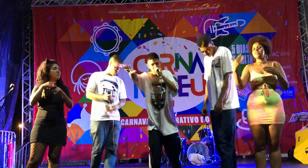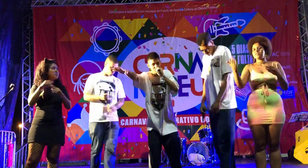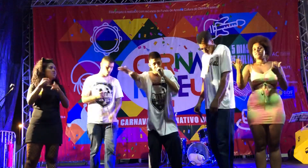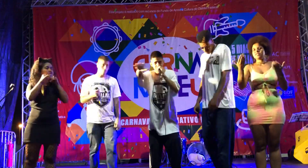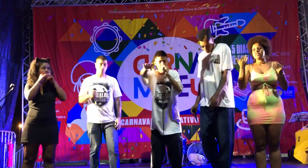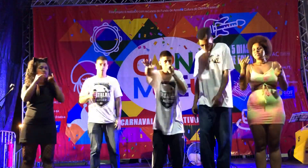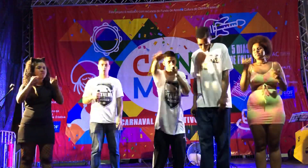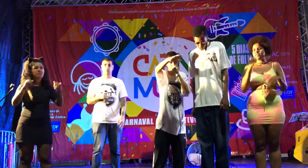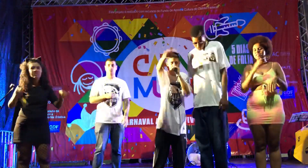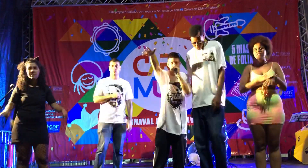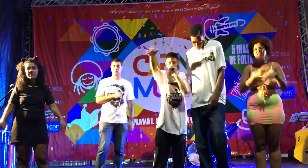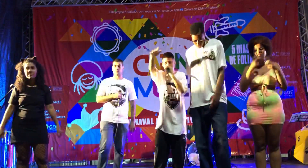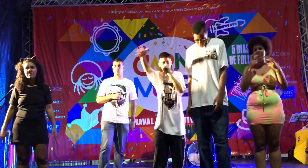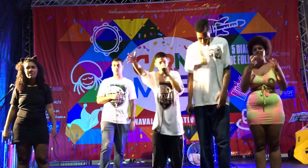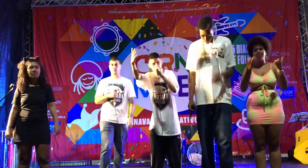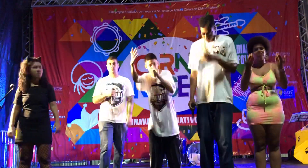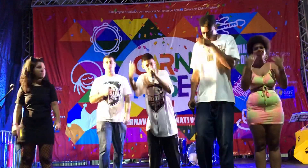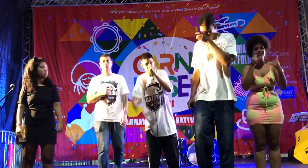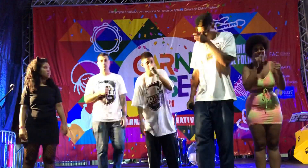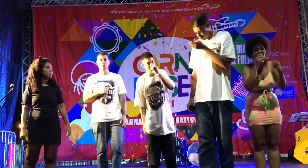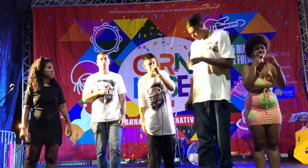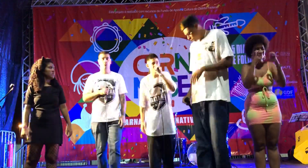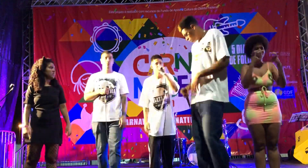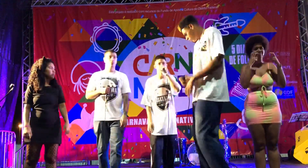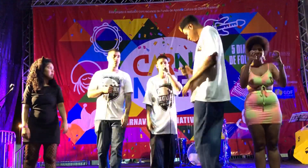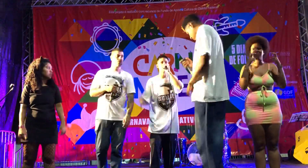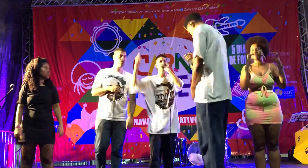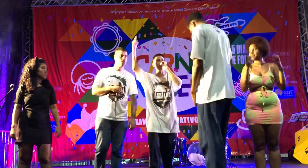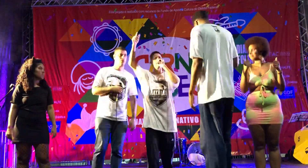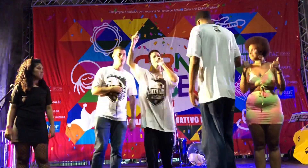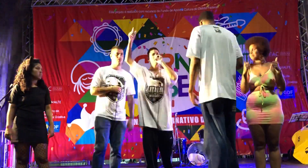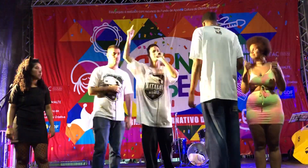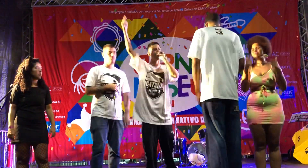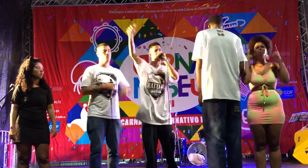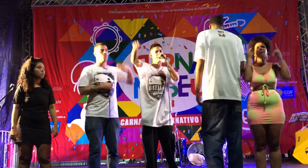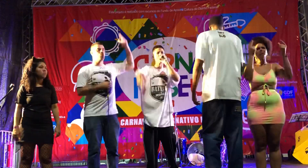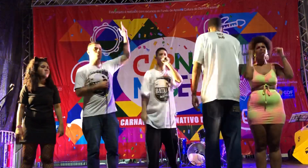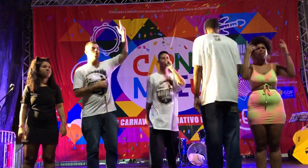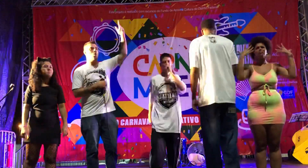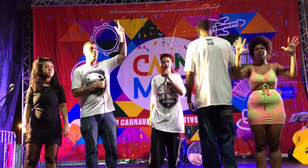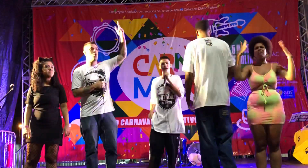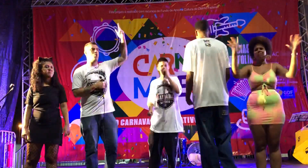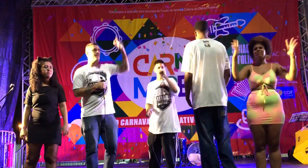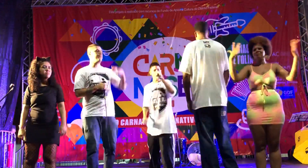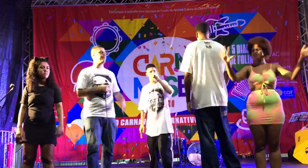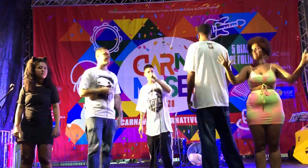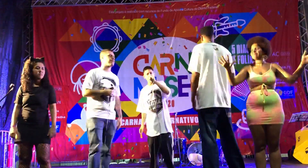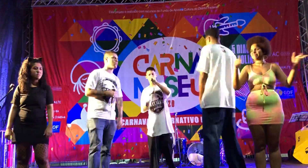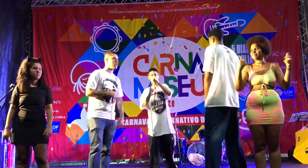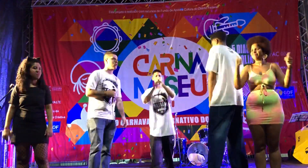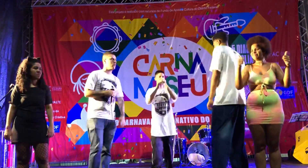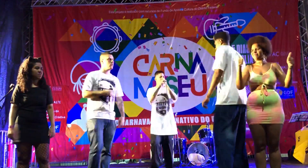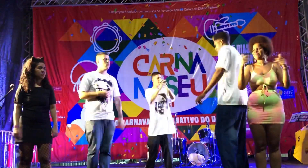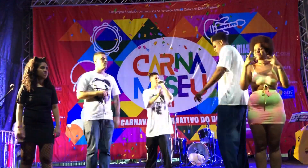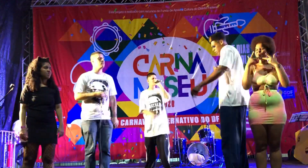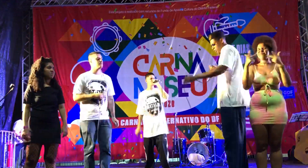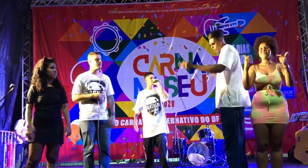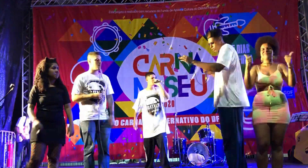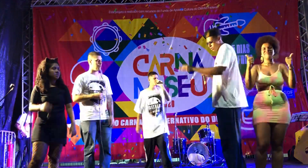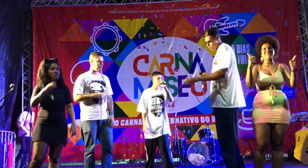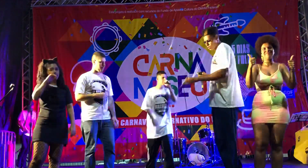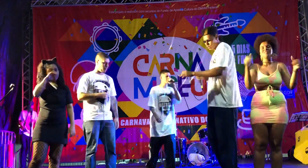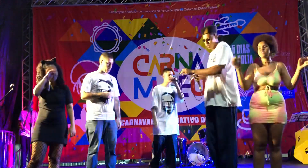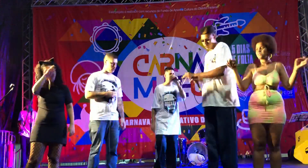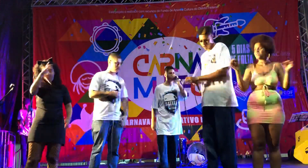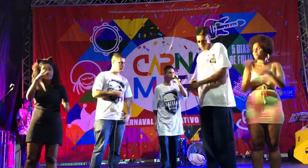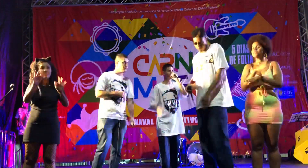desse lado aqui foi mais da hora, então vamos gritar todo mundo junto agora pra ser foda, demorou? Barulho pra batalha! Aê, porra, aê! Hate